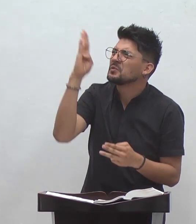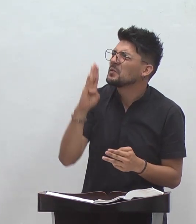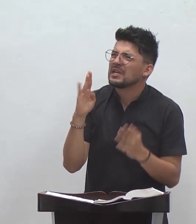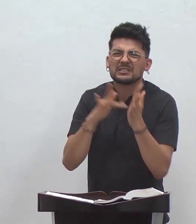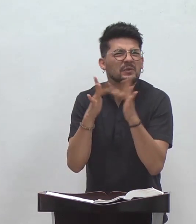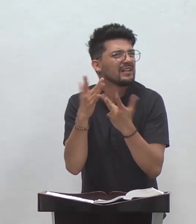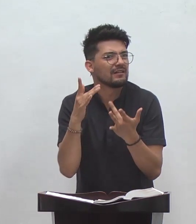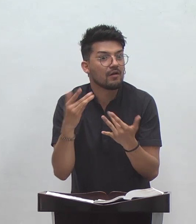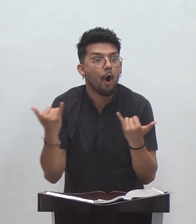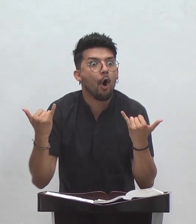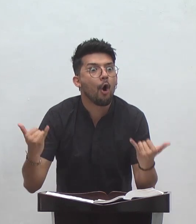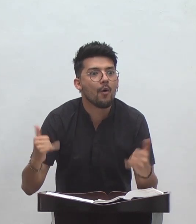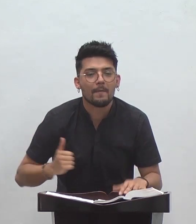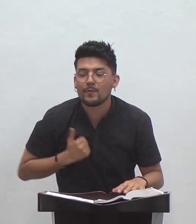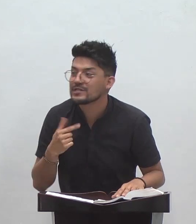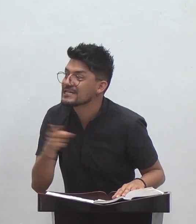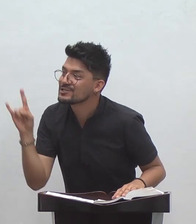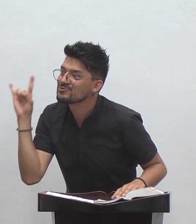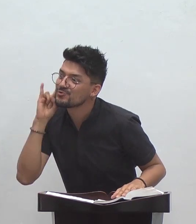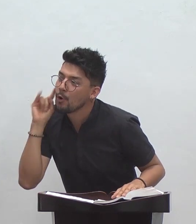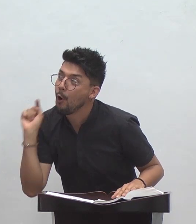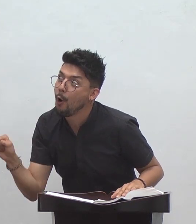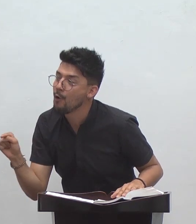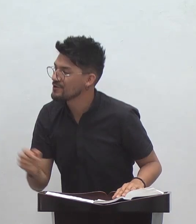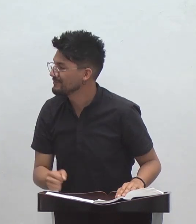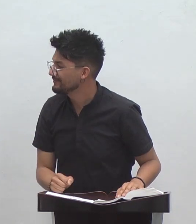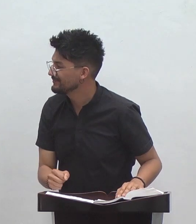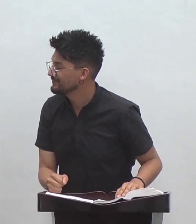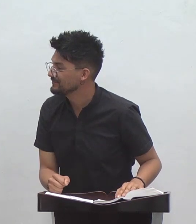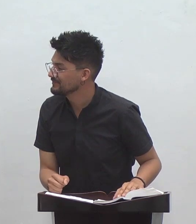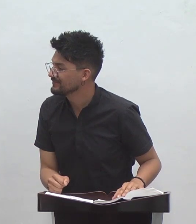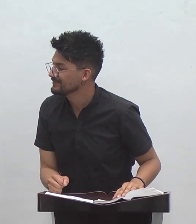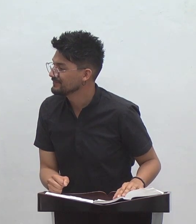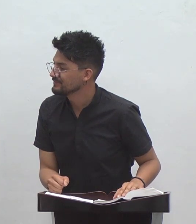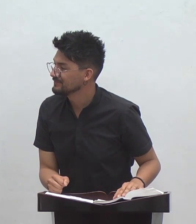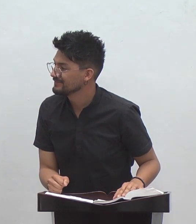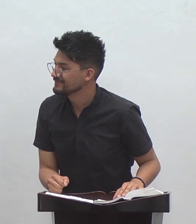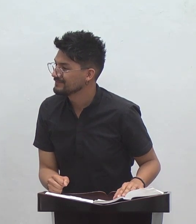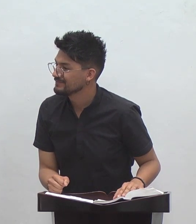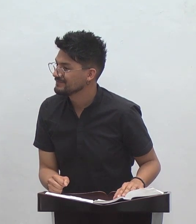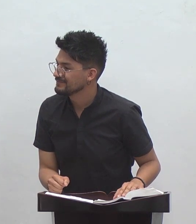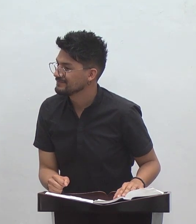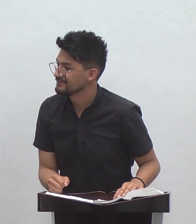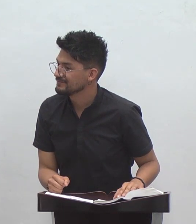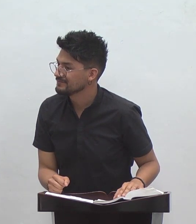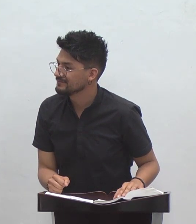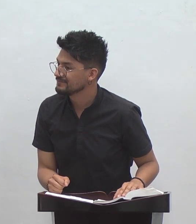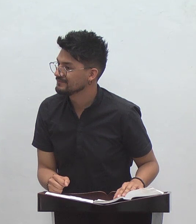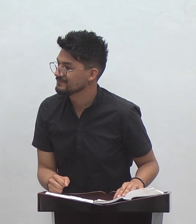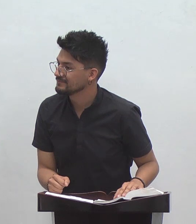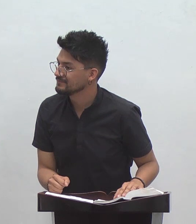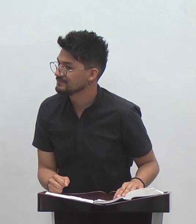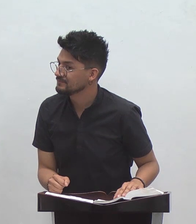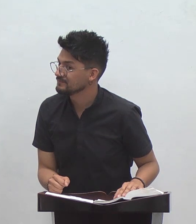Y de pronto usted no conoce a Jesús ni conoce a Dios. Mire, le digo, este es el tiempo de escucharlo.